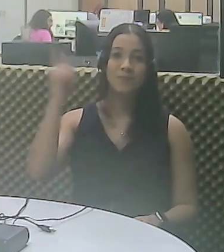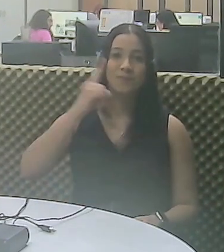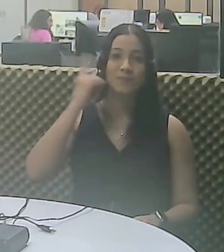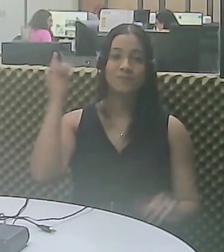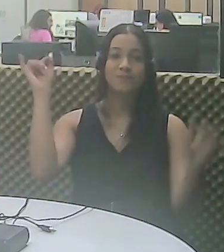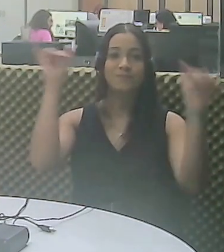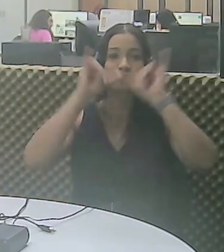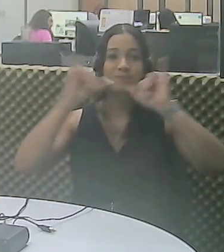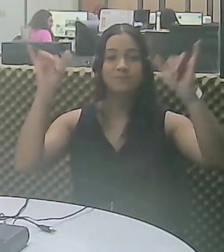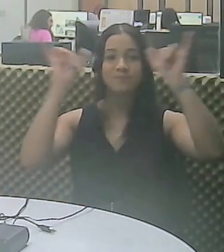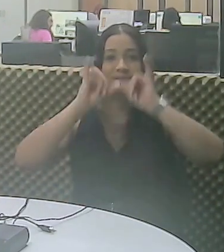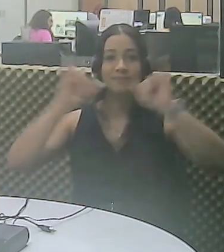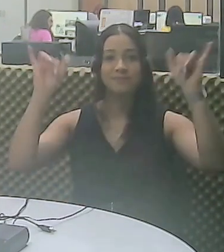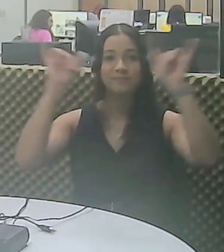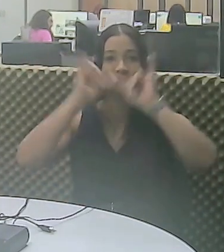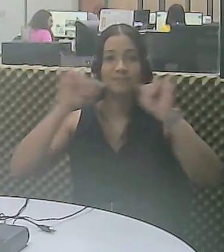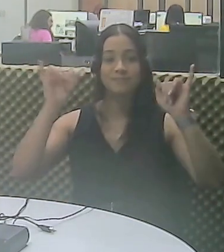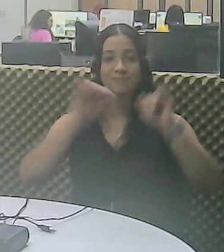Giro de